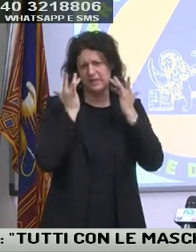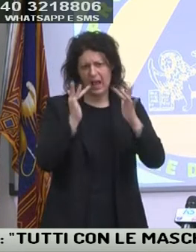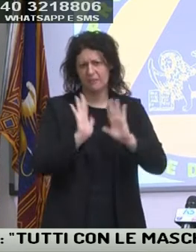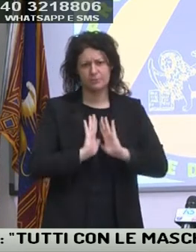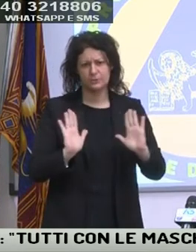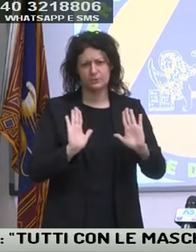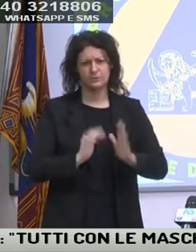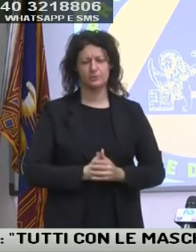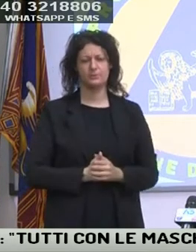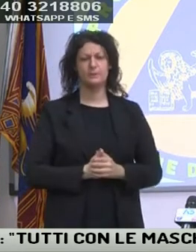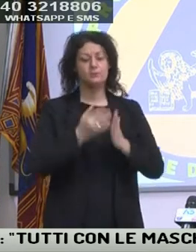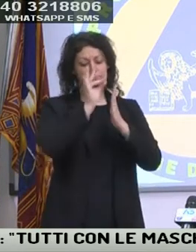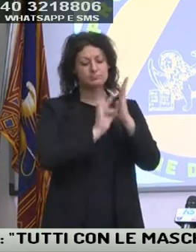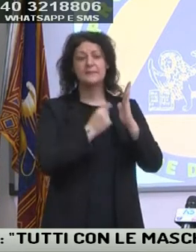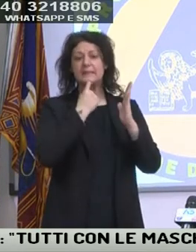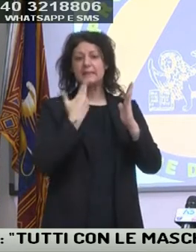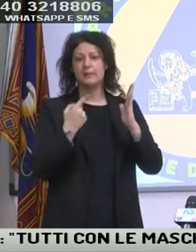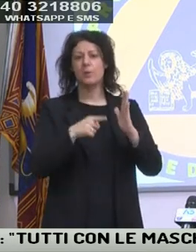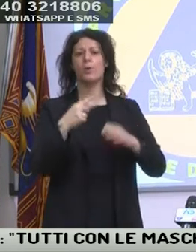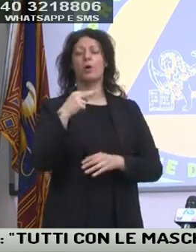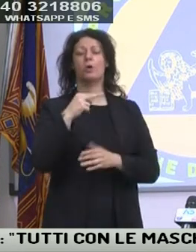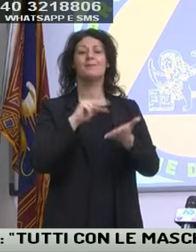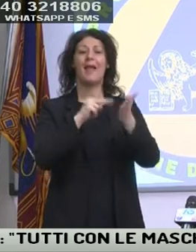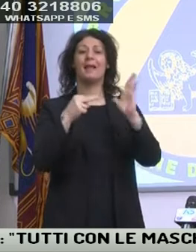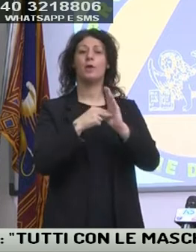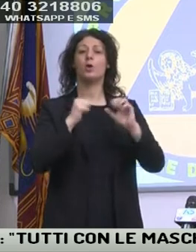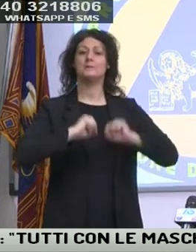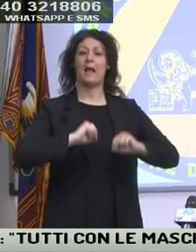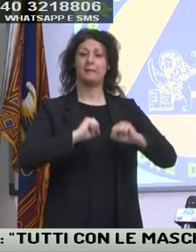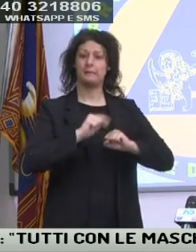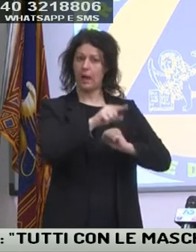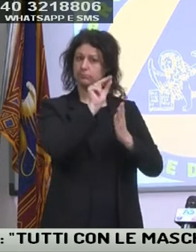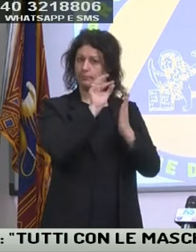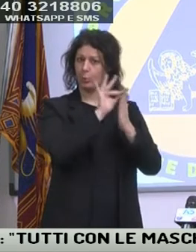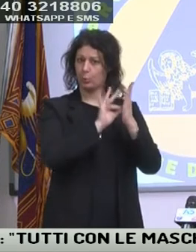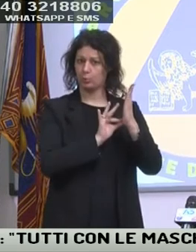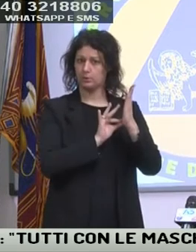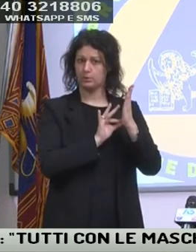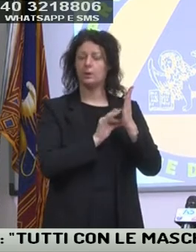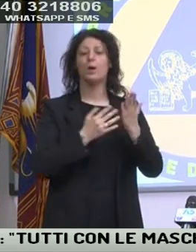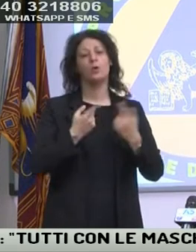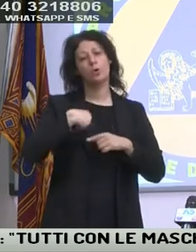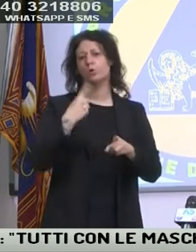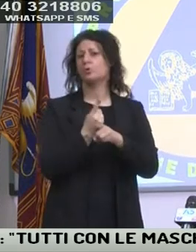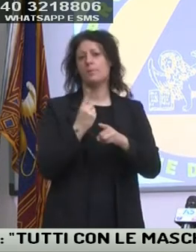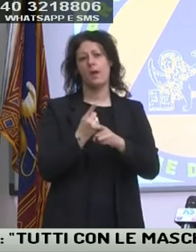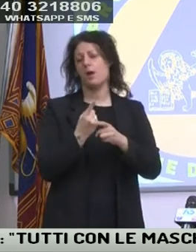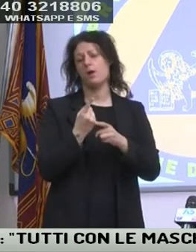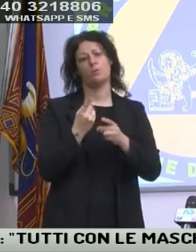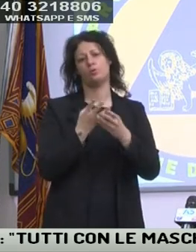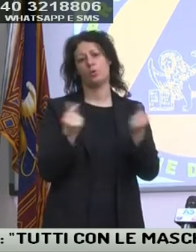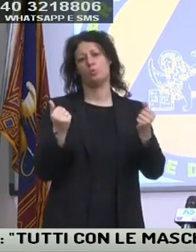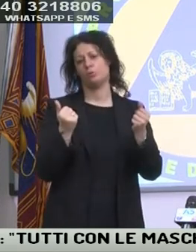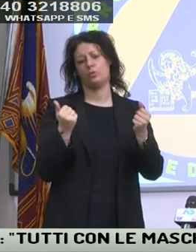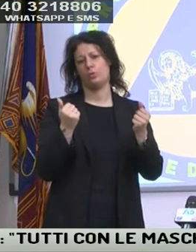da tecnici della sanità, e penso che in questa direzione noi dobbiamo trovare una soluzione. La soluzione è quella